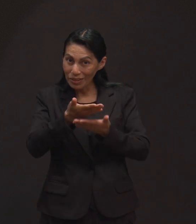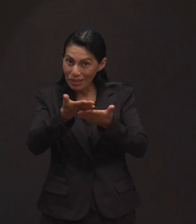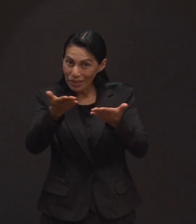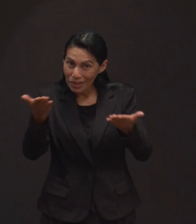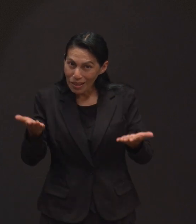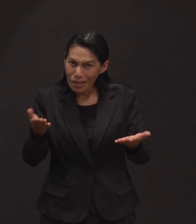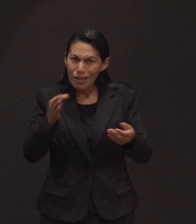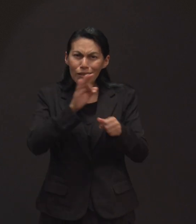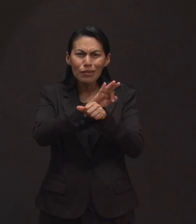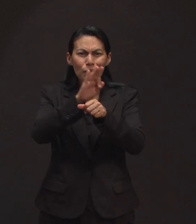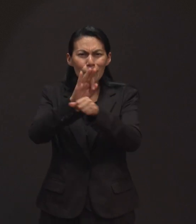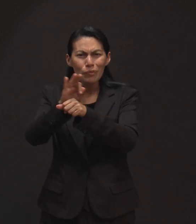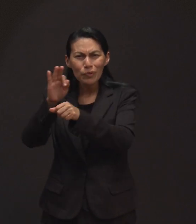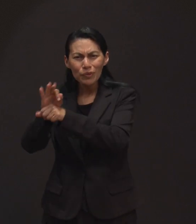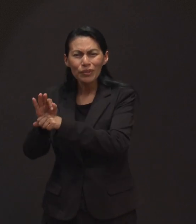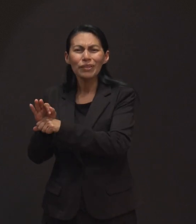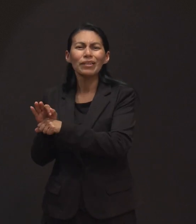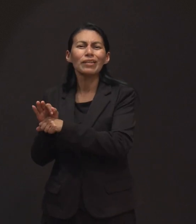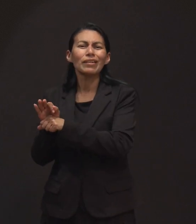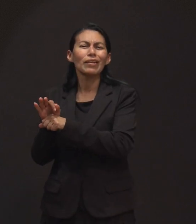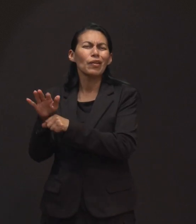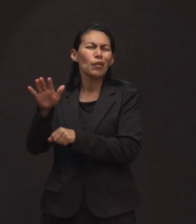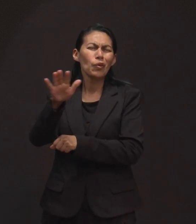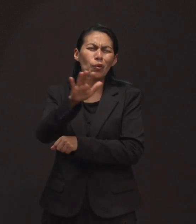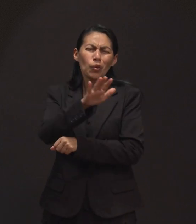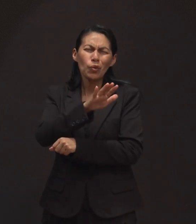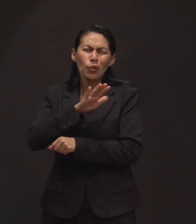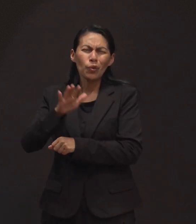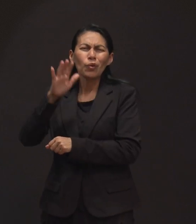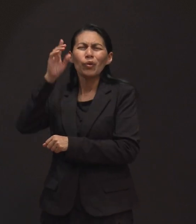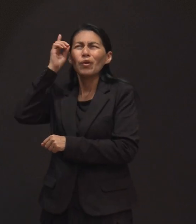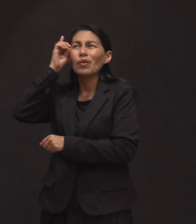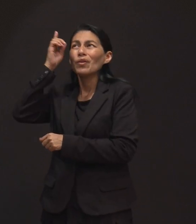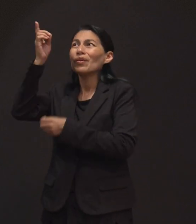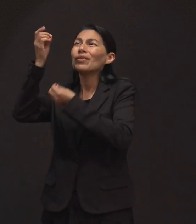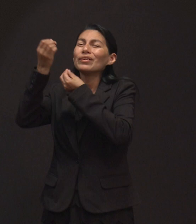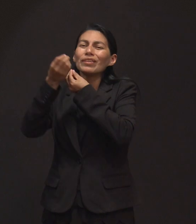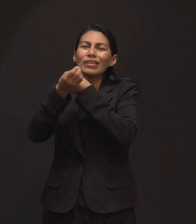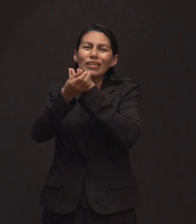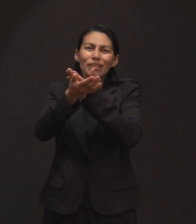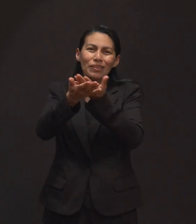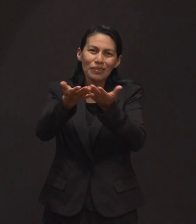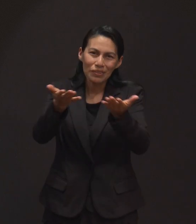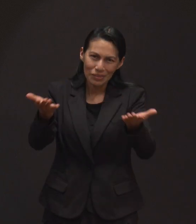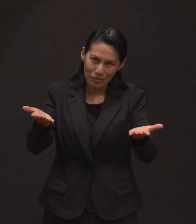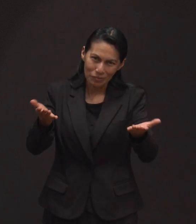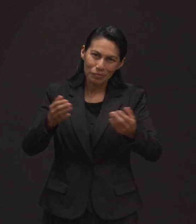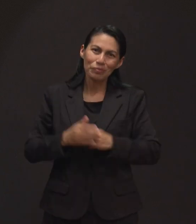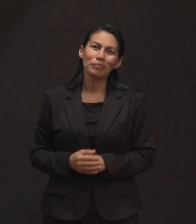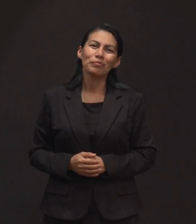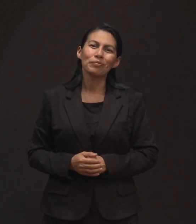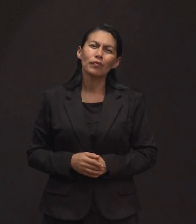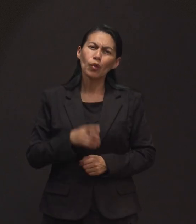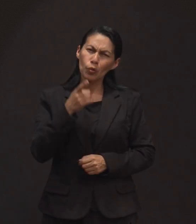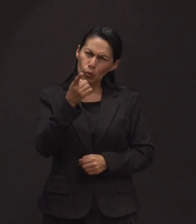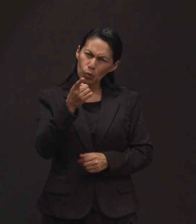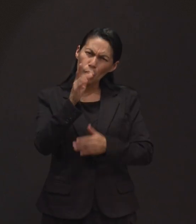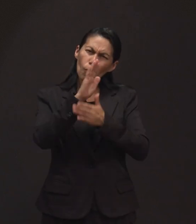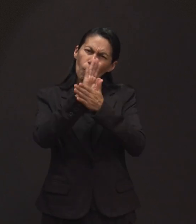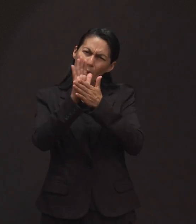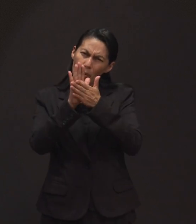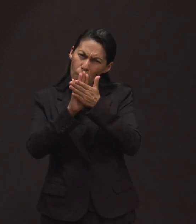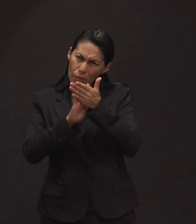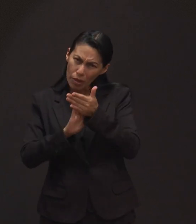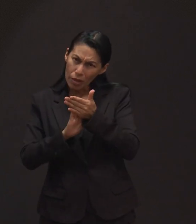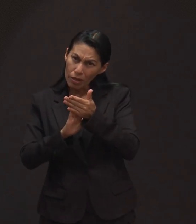la provisión y la protección divina. Todo lo obtienes con Dios. Ve en